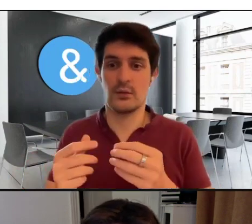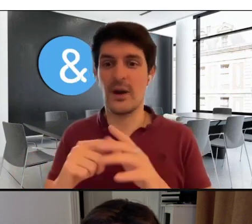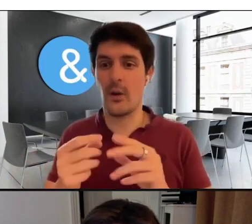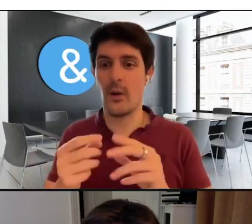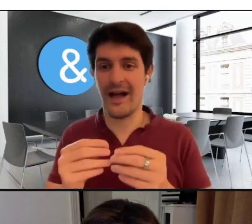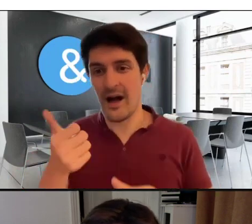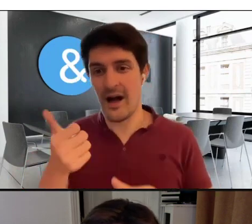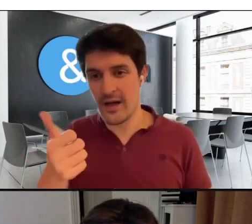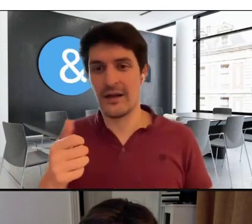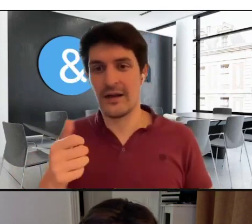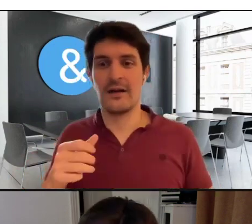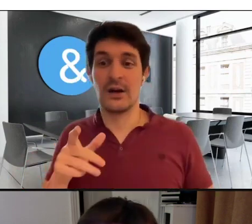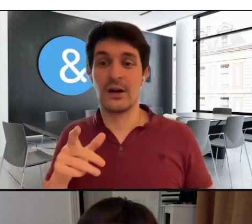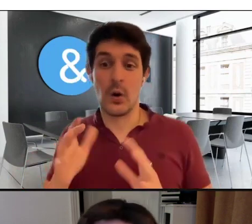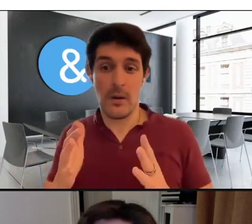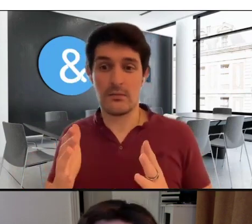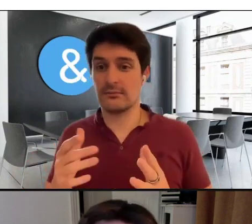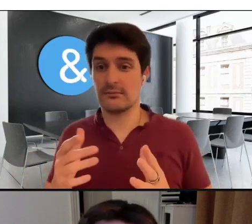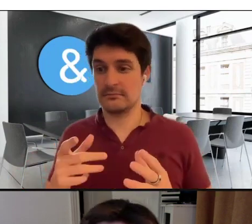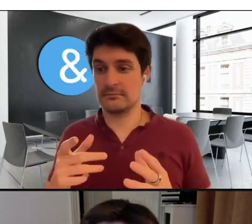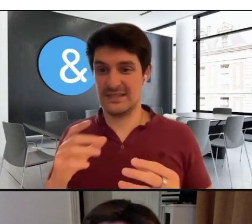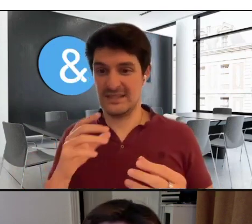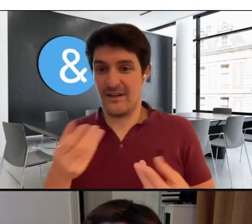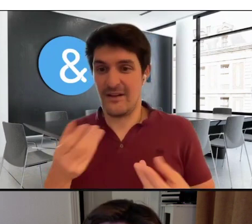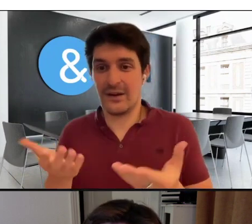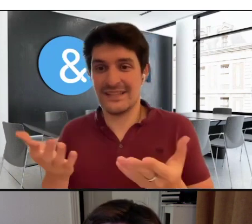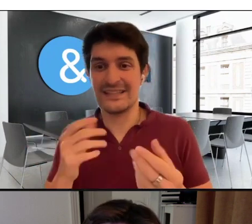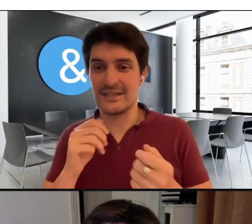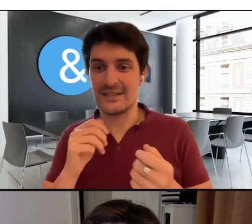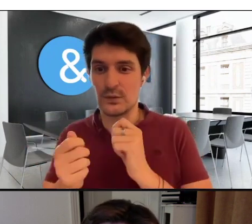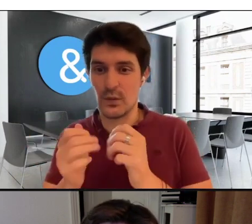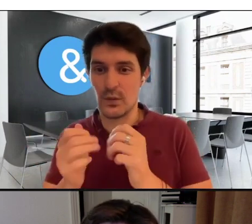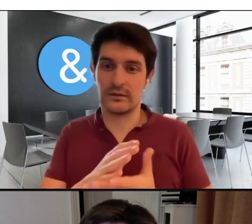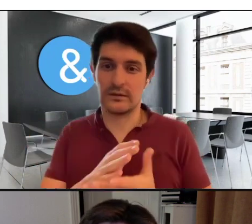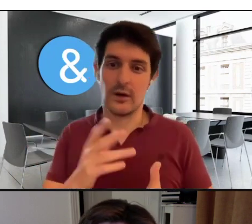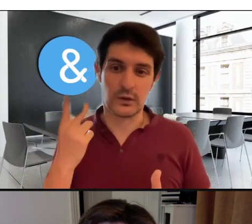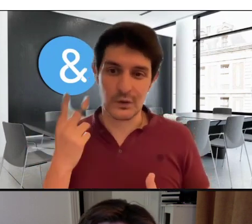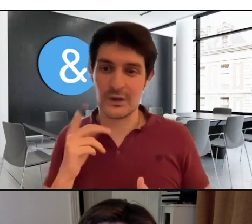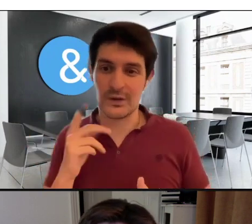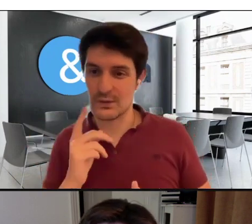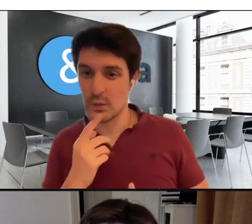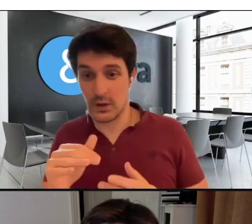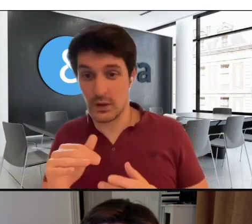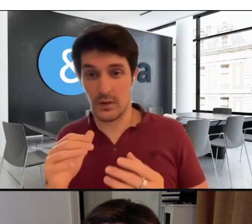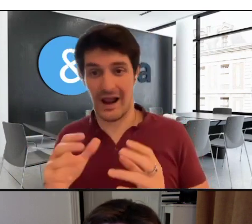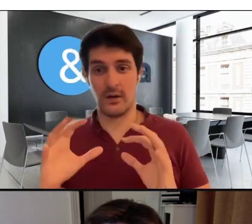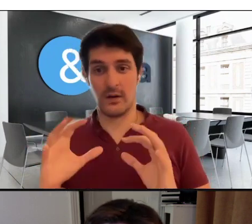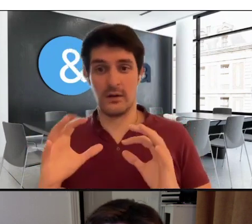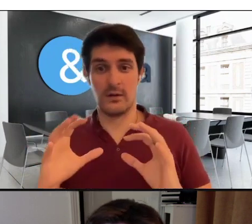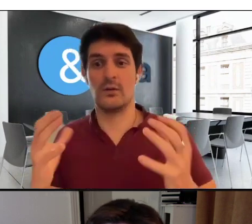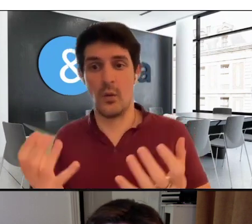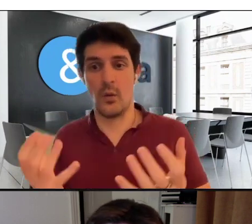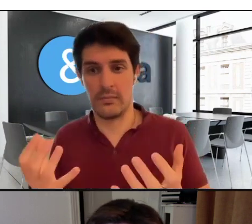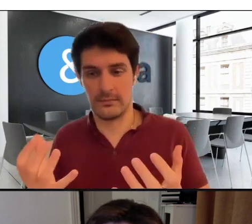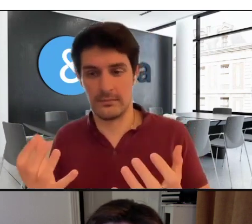numéro un, comment favoriser les discussions entre entendants et sourds dans le